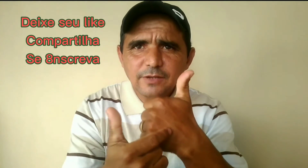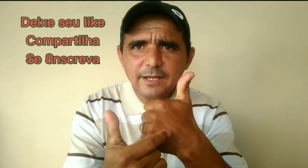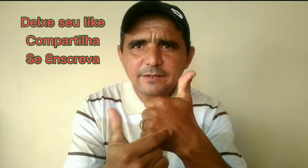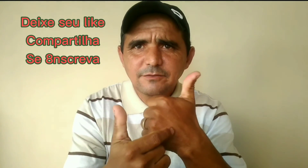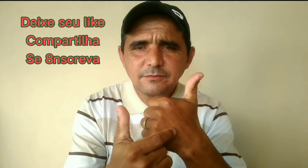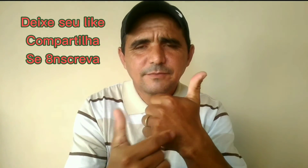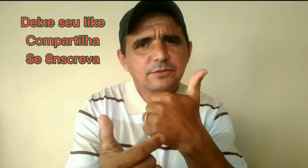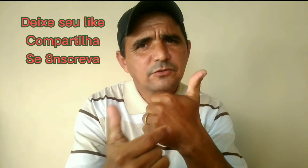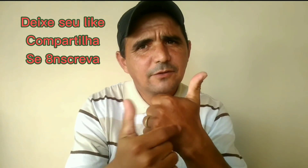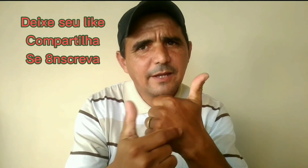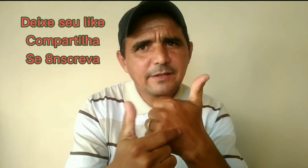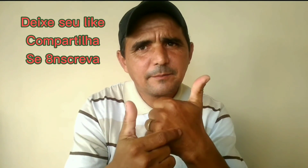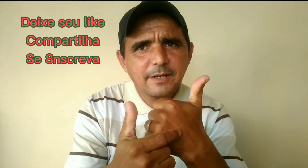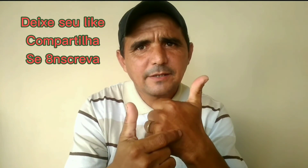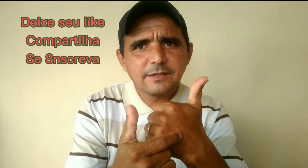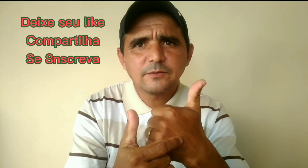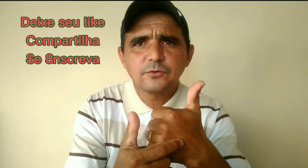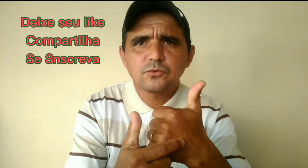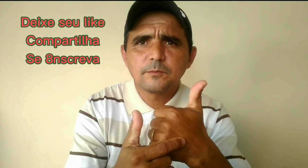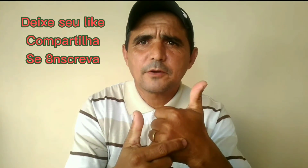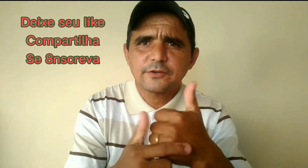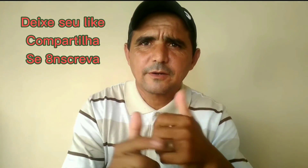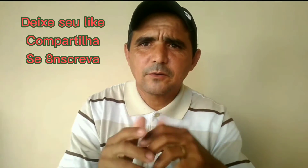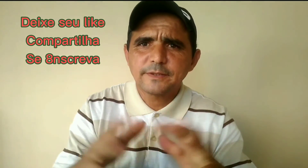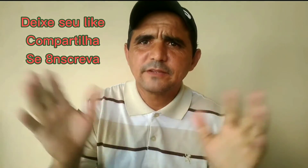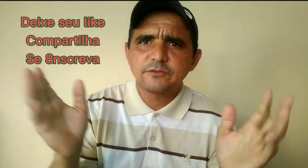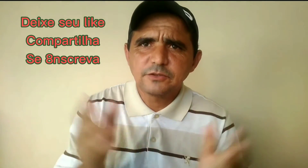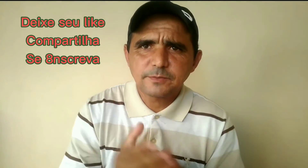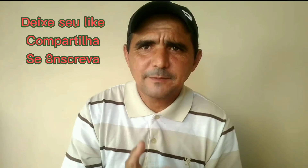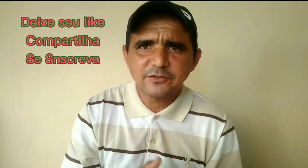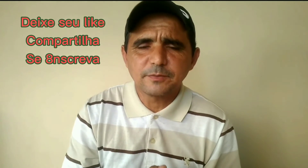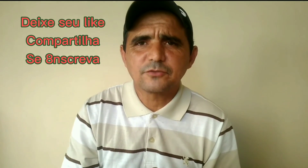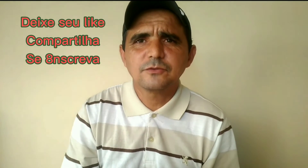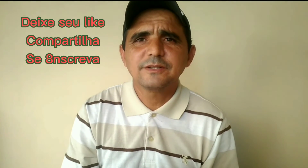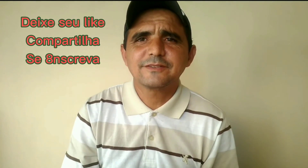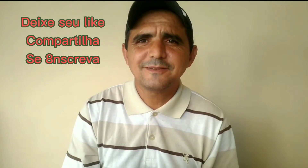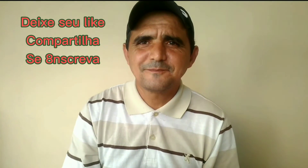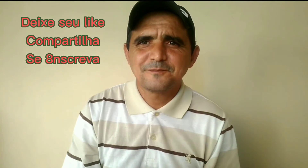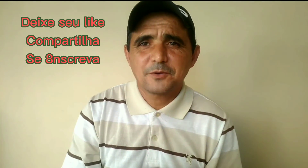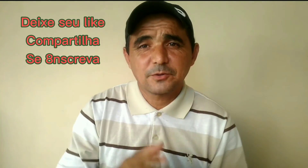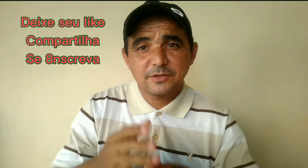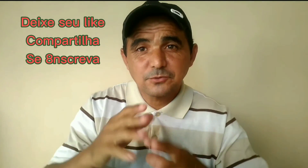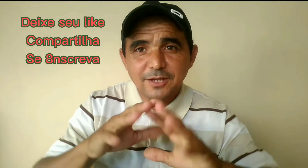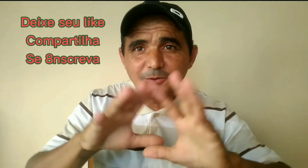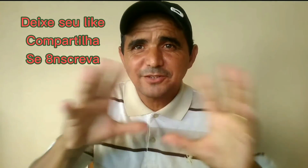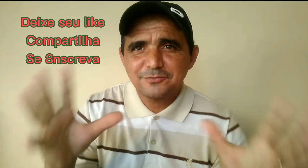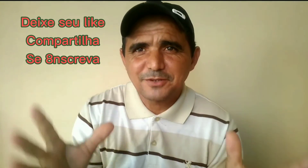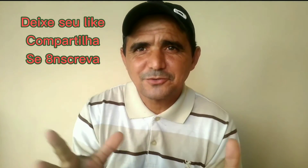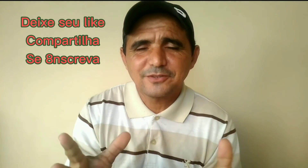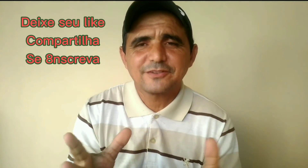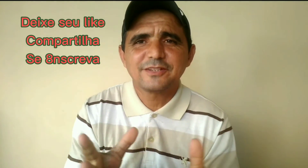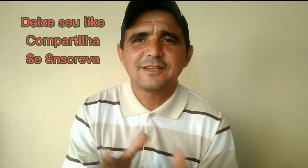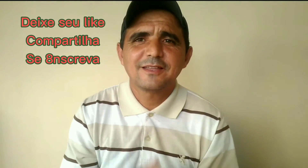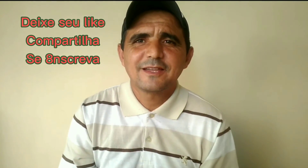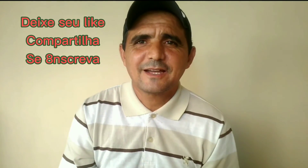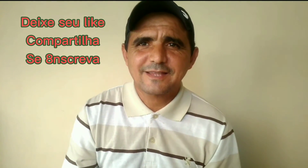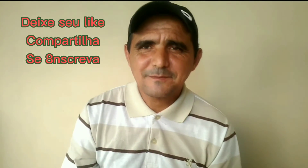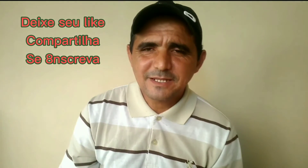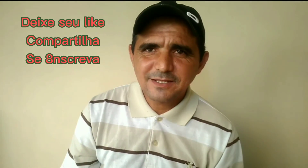seu like, viu? Deixa o seu like para que o YouTube possa recomendar esse vídeo para mais pessoas, né? Possamos ajudar outras pessoas assim a estar